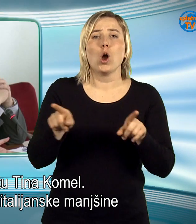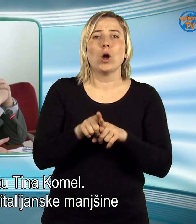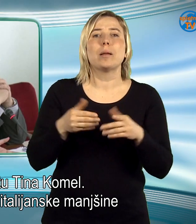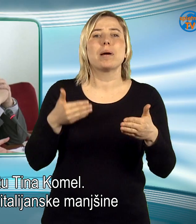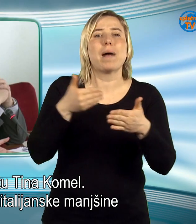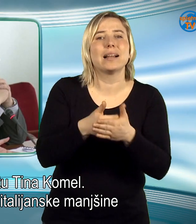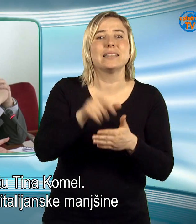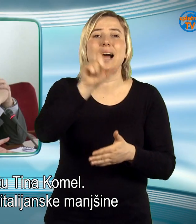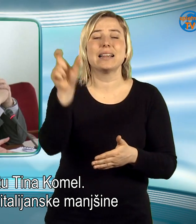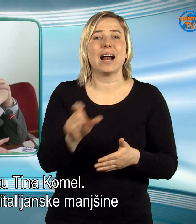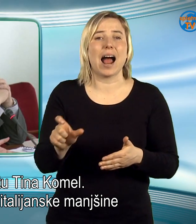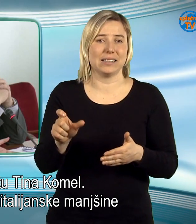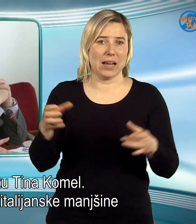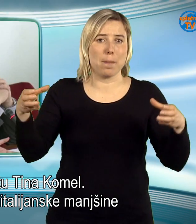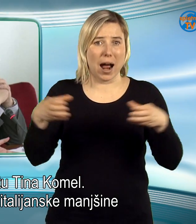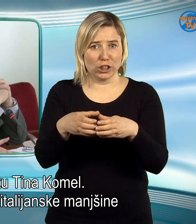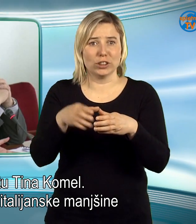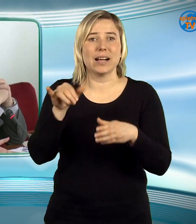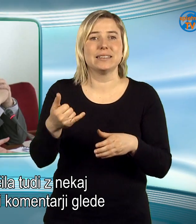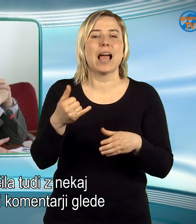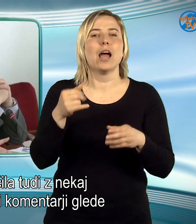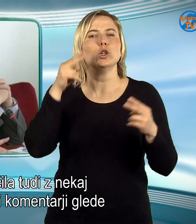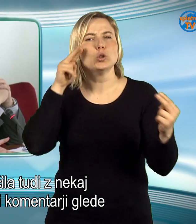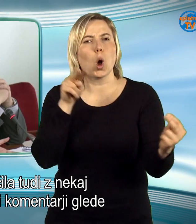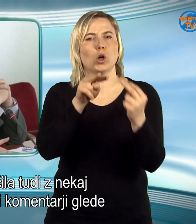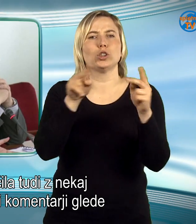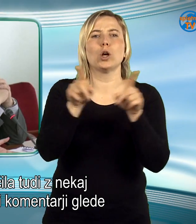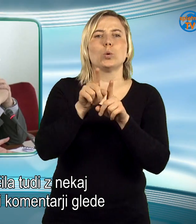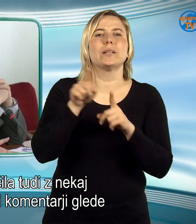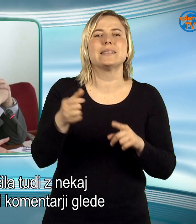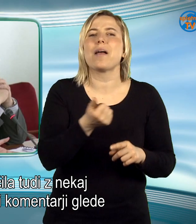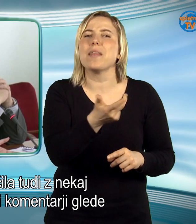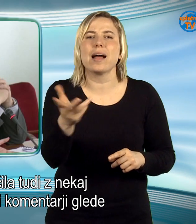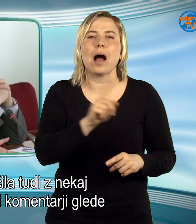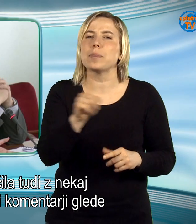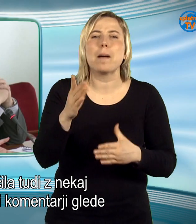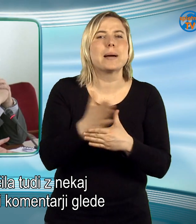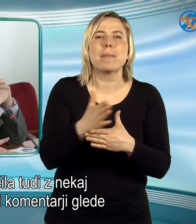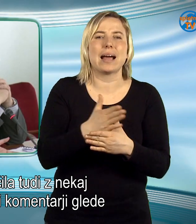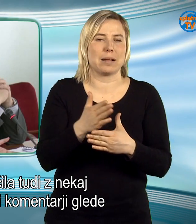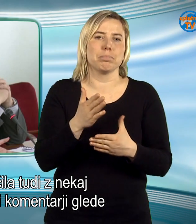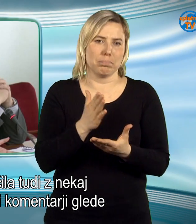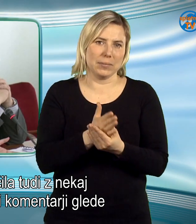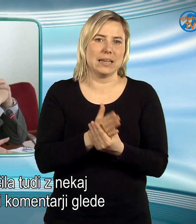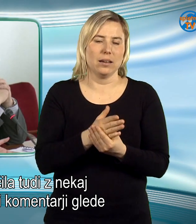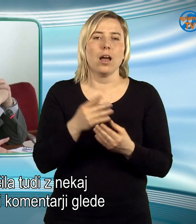Kot pripadnica italijanske manjšine se je soočila tudi z nekaj neprimernimi komentarji glede njenega